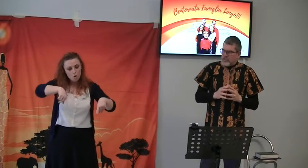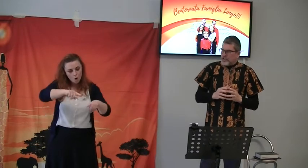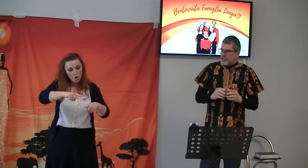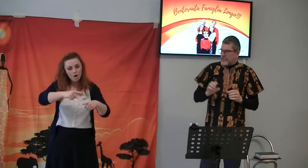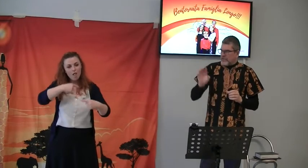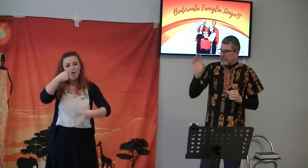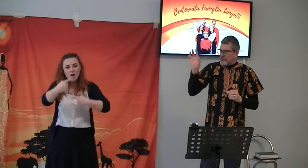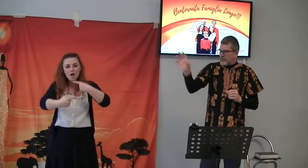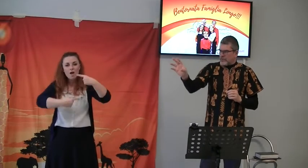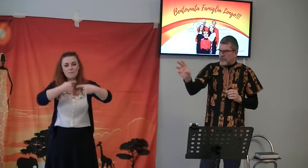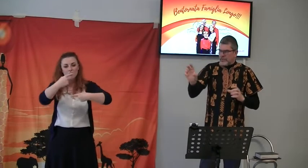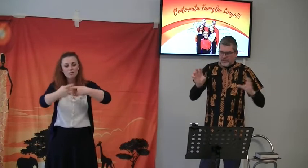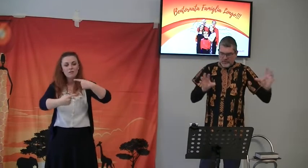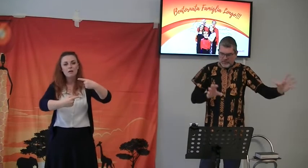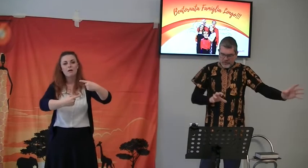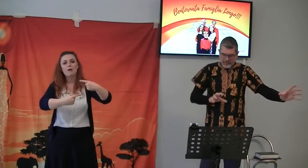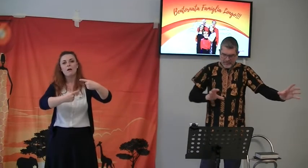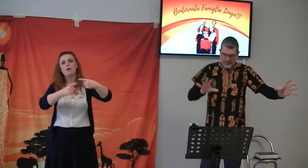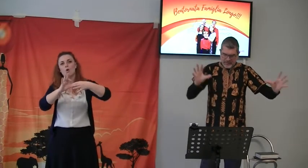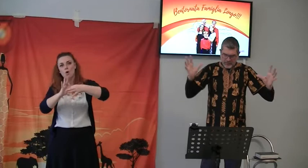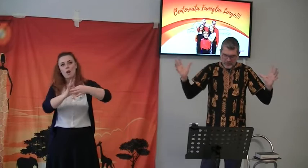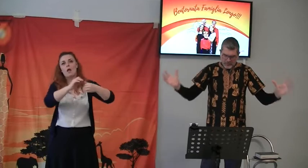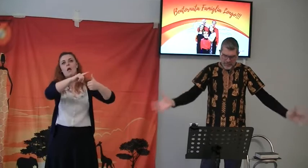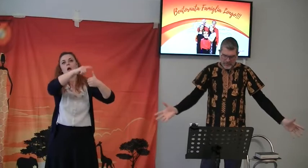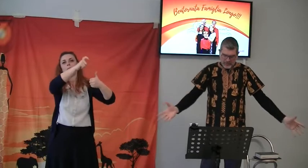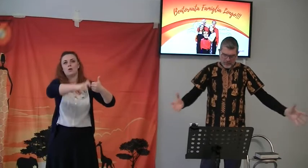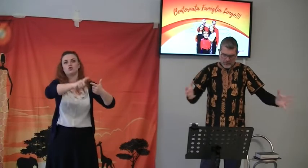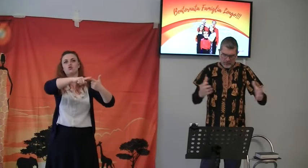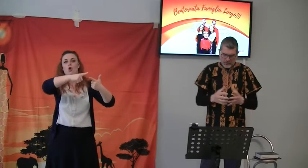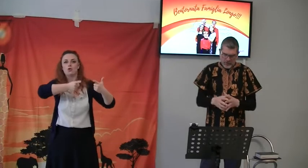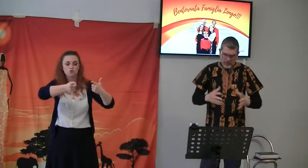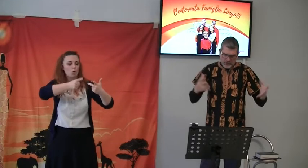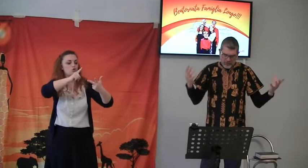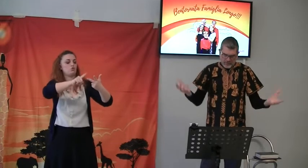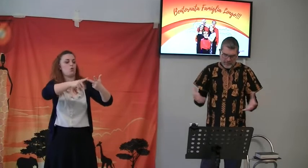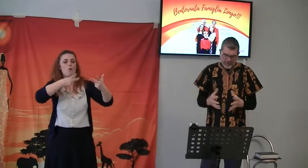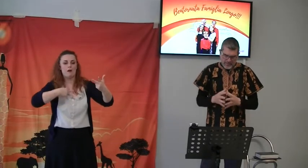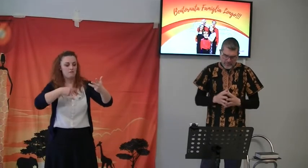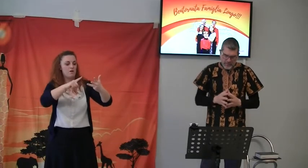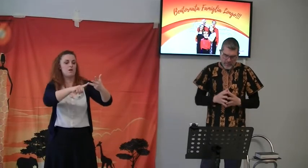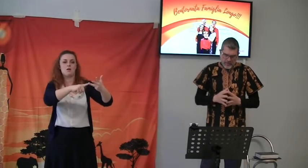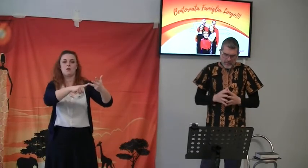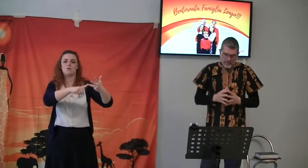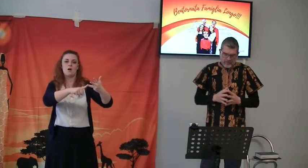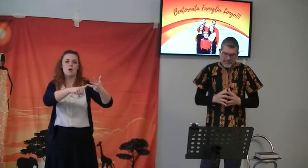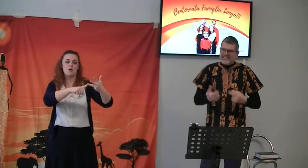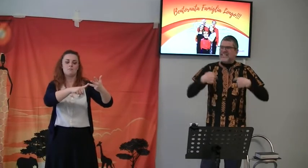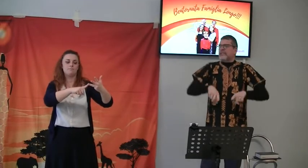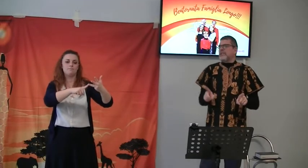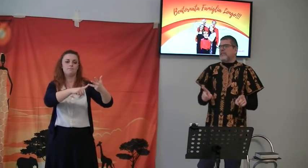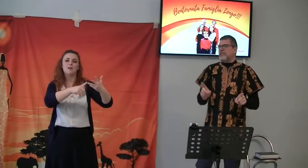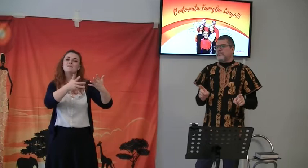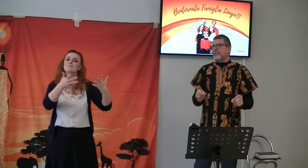sì, è vero che ci lamentiamo per le persone, le situazioni della vita che non sono belle, non sono secondo quello che noi ci aspettiamo,